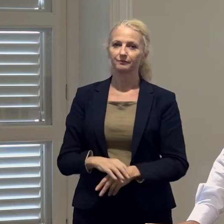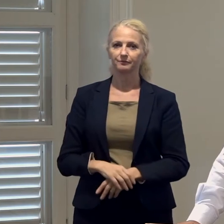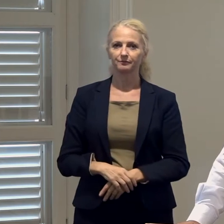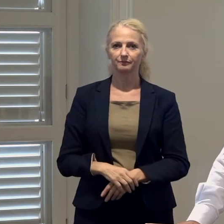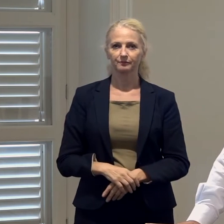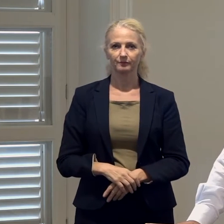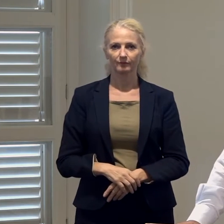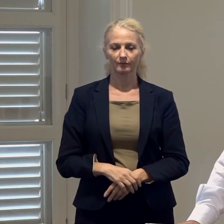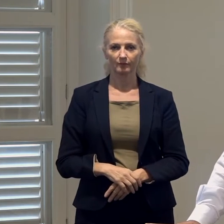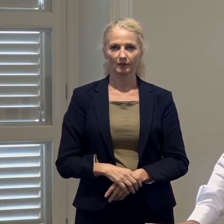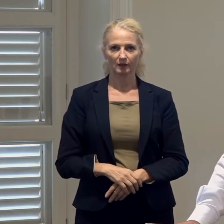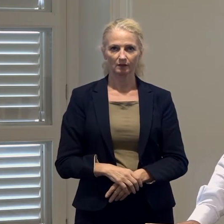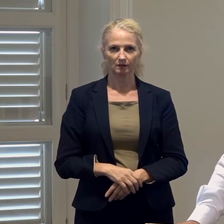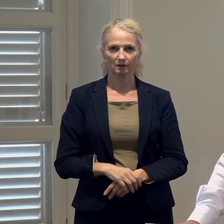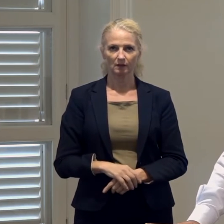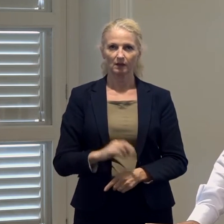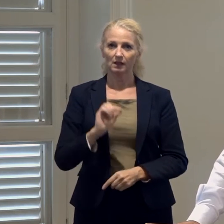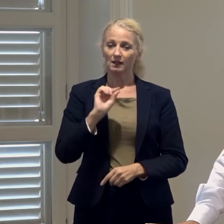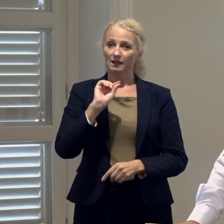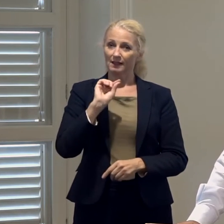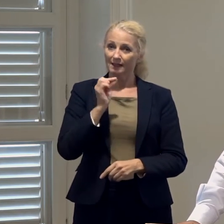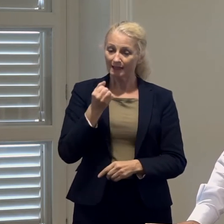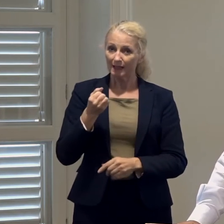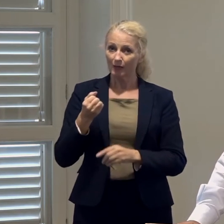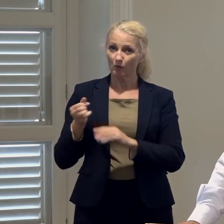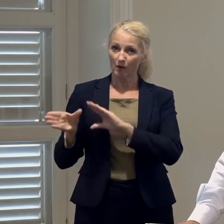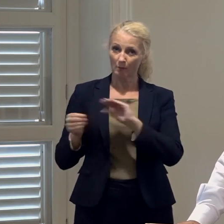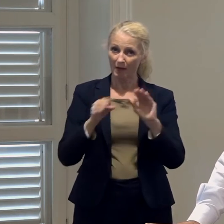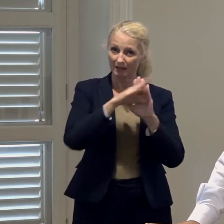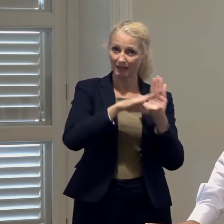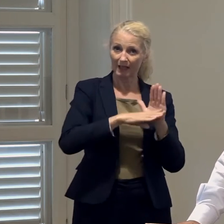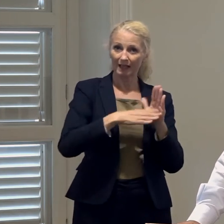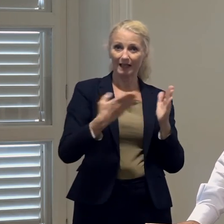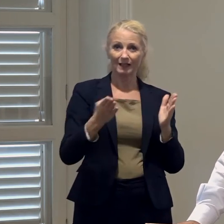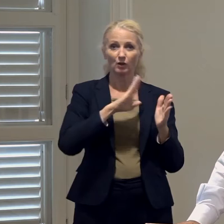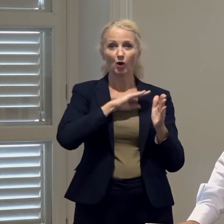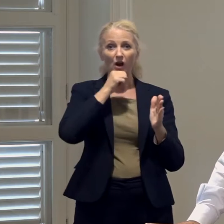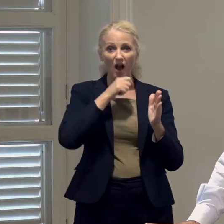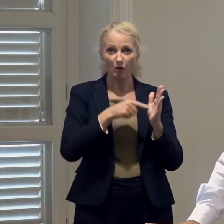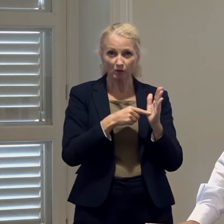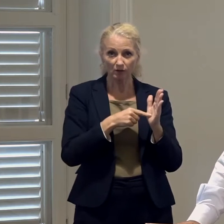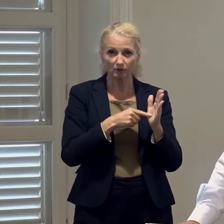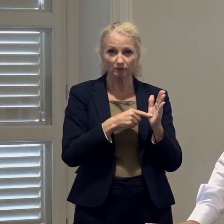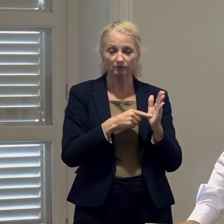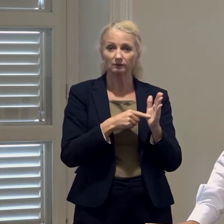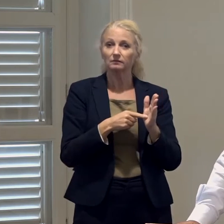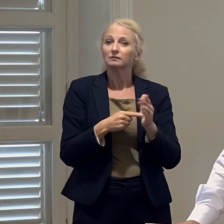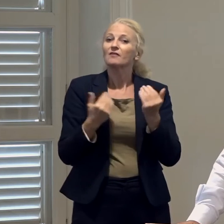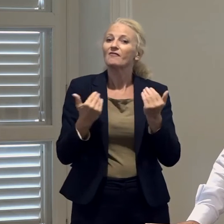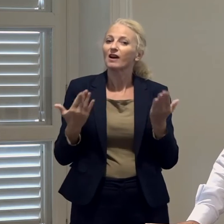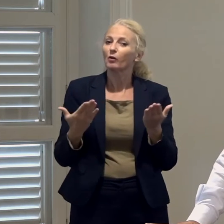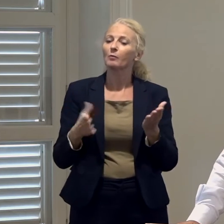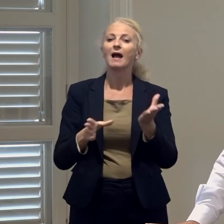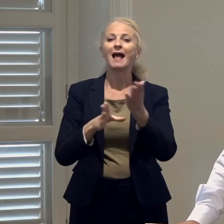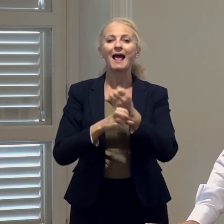De nieuwe maatregelen en maatregelen die we al hadden helpen ons om het eiland zo veilig mogelijk te